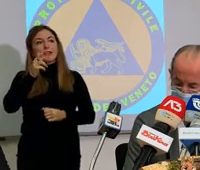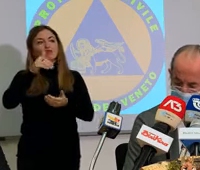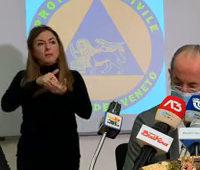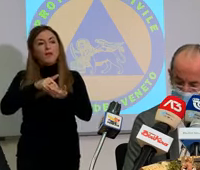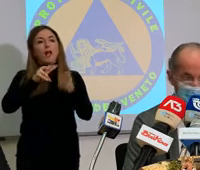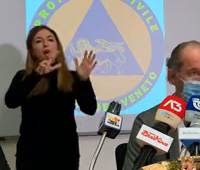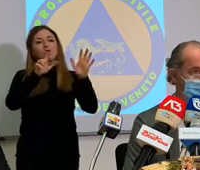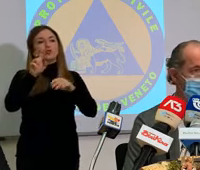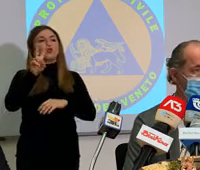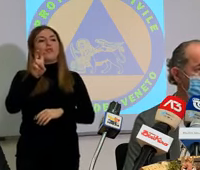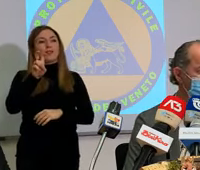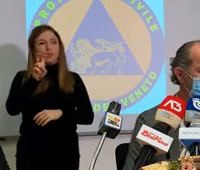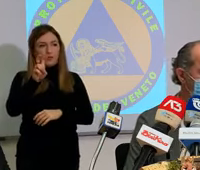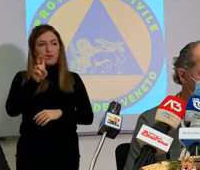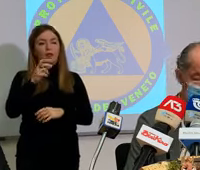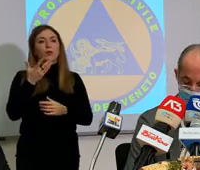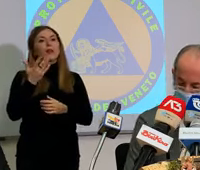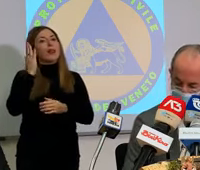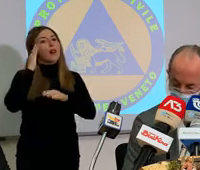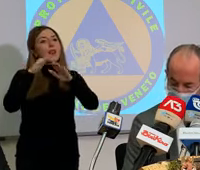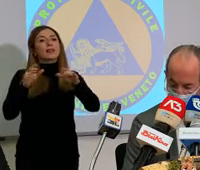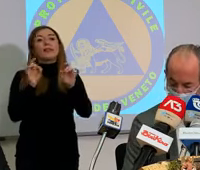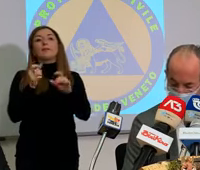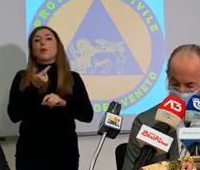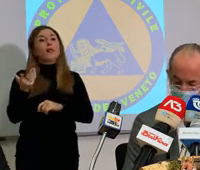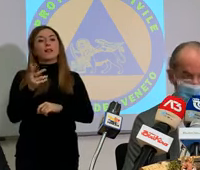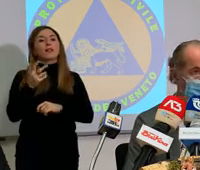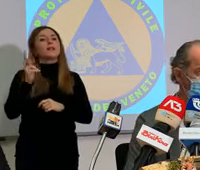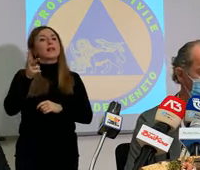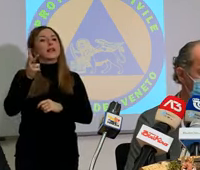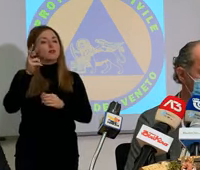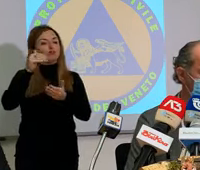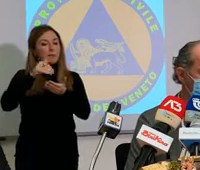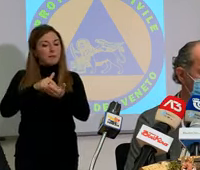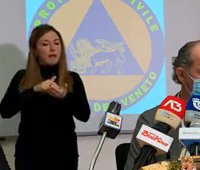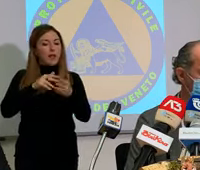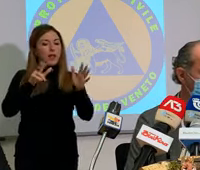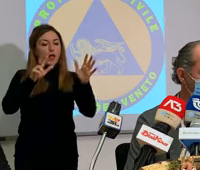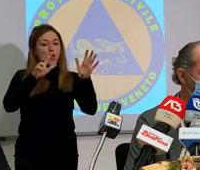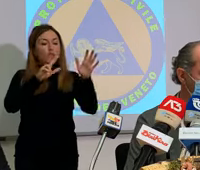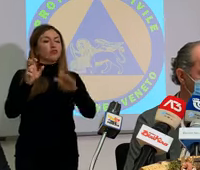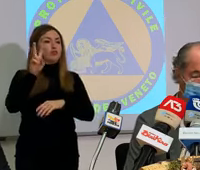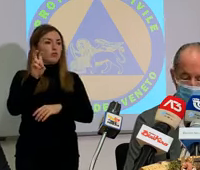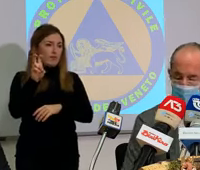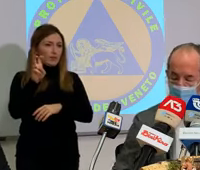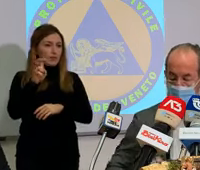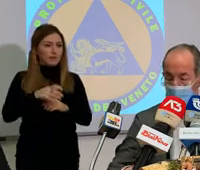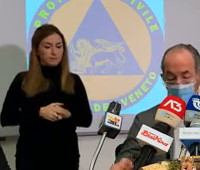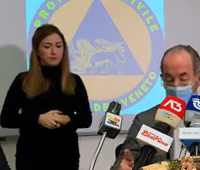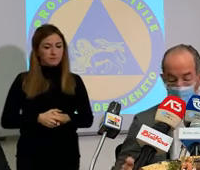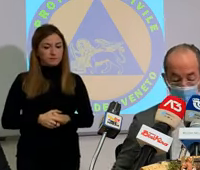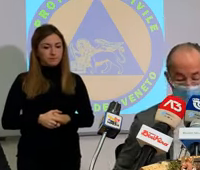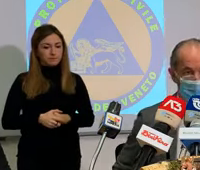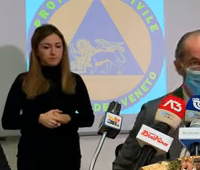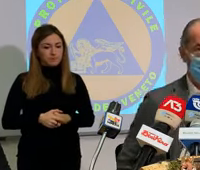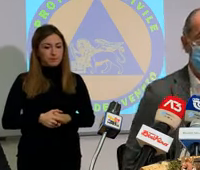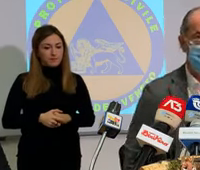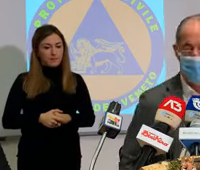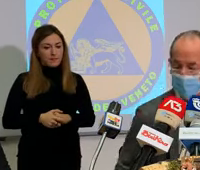13.820 quindi se quanti eletti ci sono liberi 13.008 eventi meno 9700 87 si sia ho